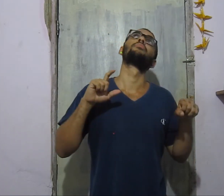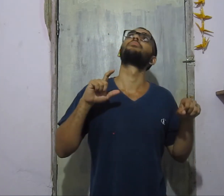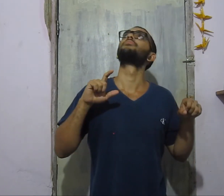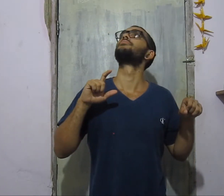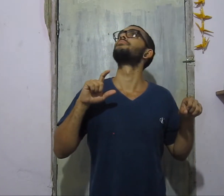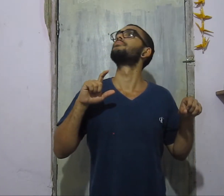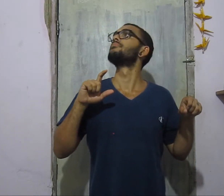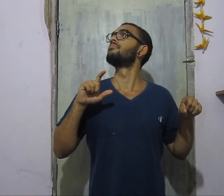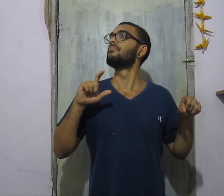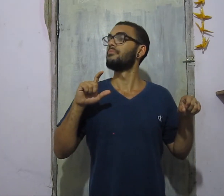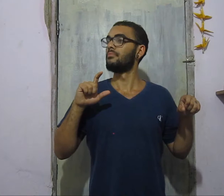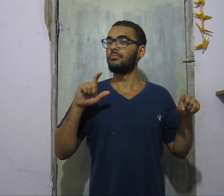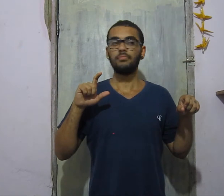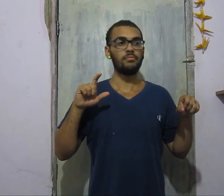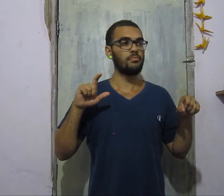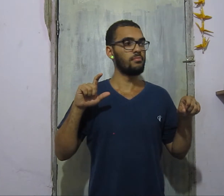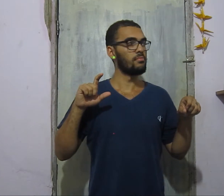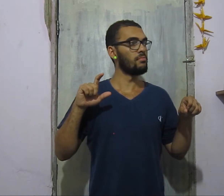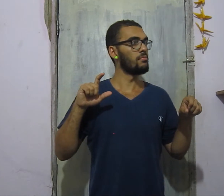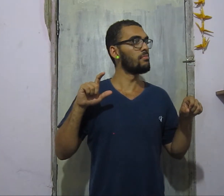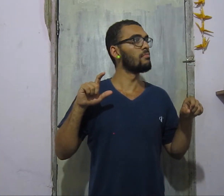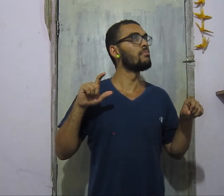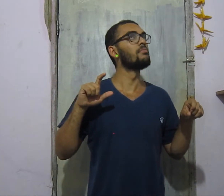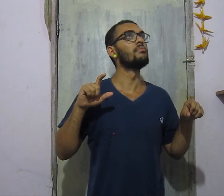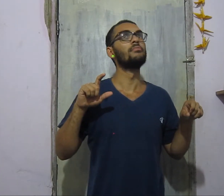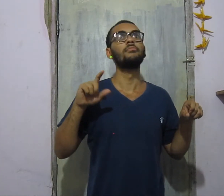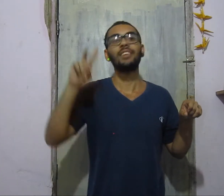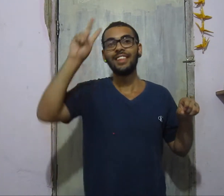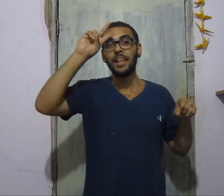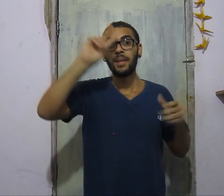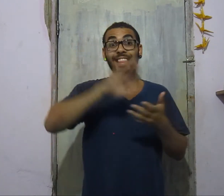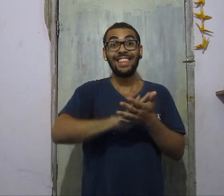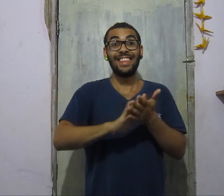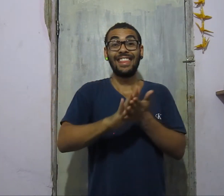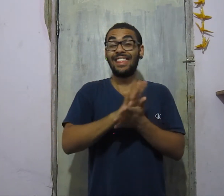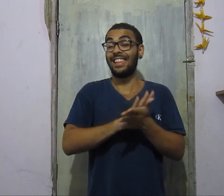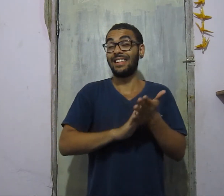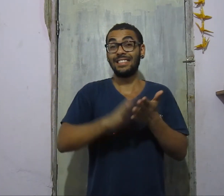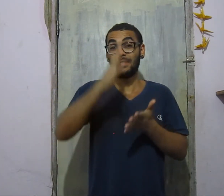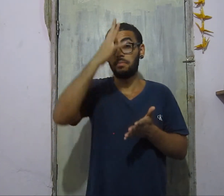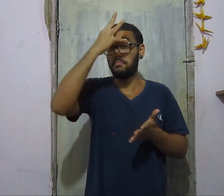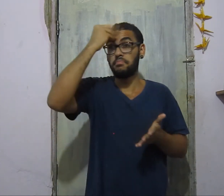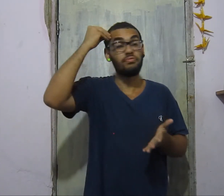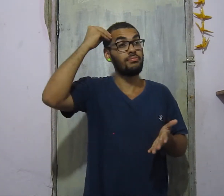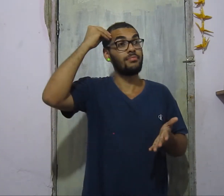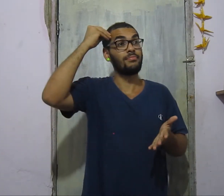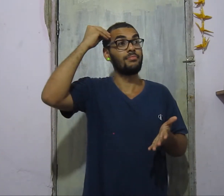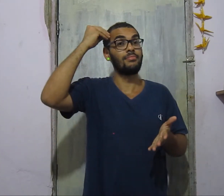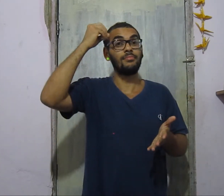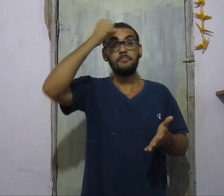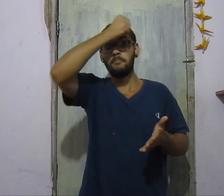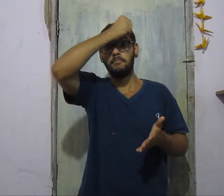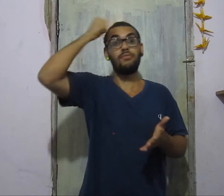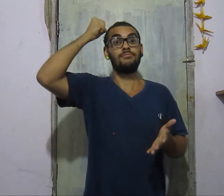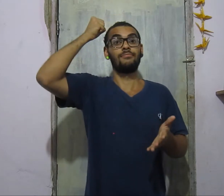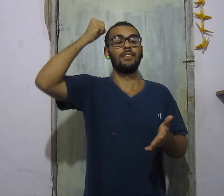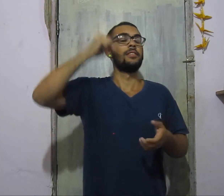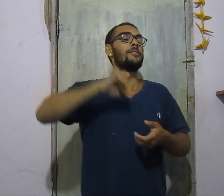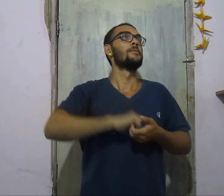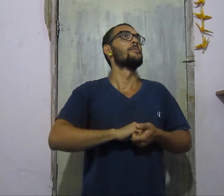No livro, uma mulher desperta e começa a olhar ao redor e ela não lembra de nada da vida